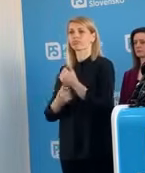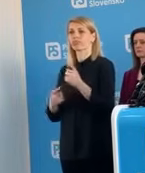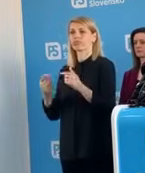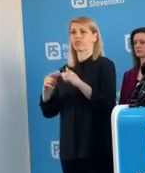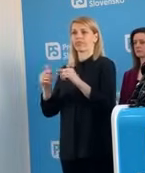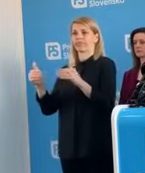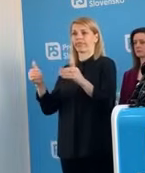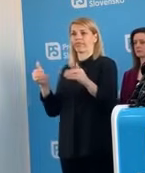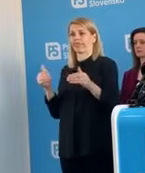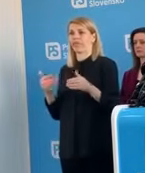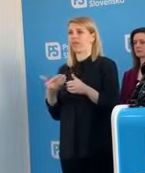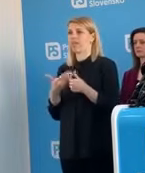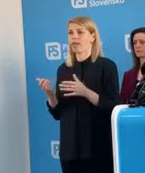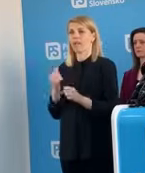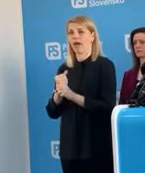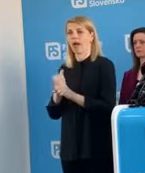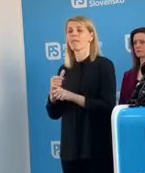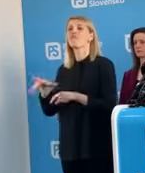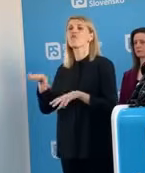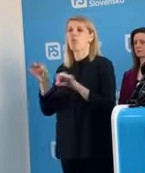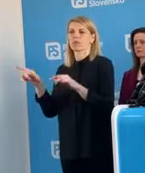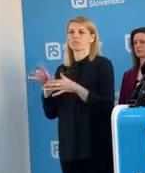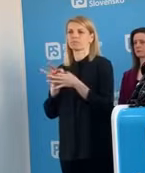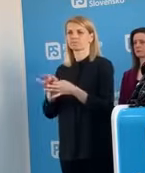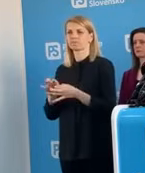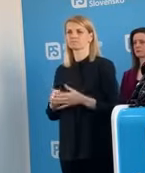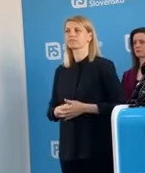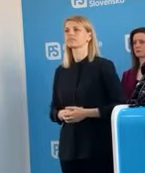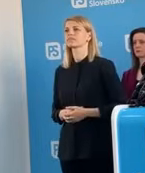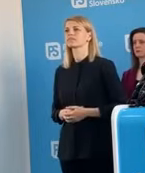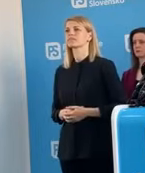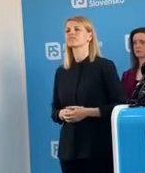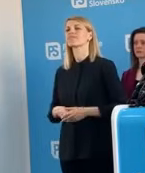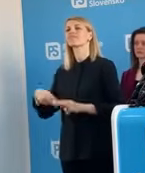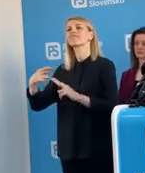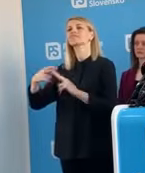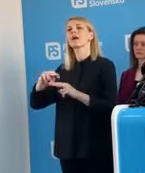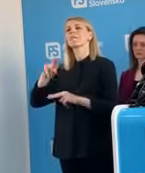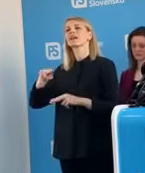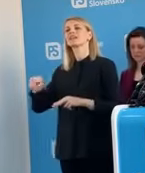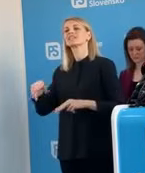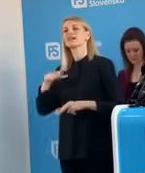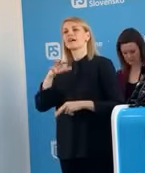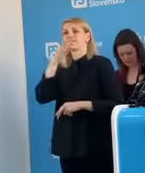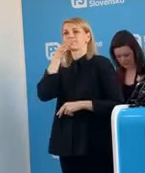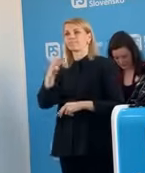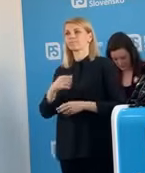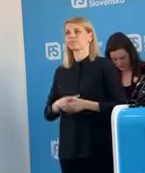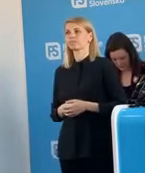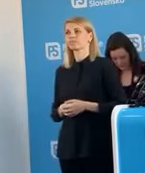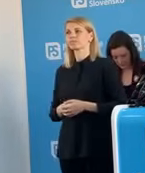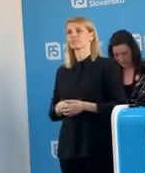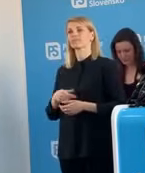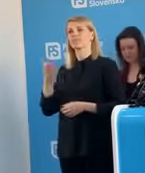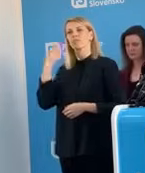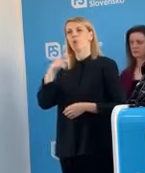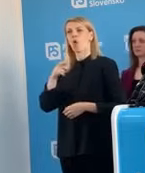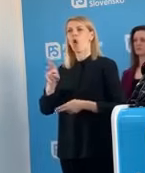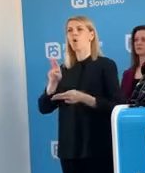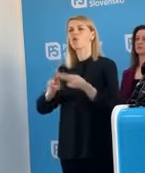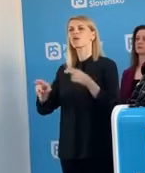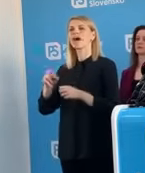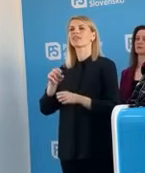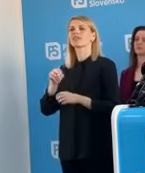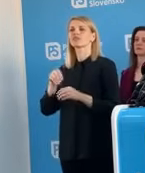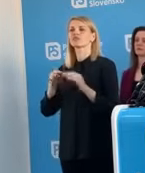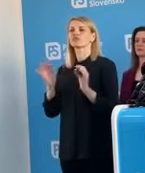v tomto sa niečo zmení voľbami. Dobrý deň, ale nám zdala Lízia Markiza. Oni nám teda vyčítajú to zrušenie UŠP, ale tak to